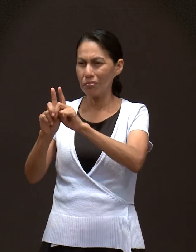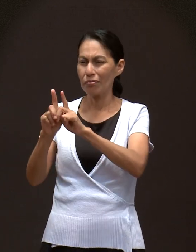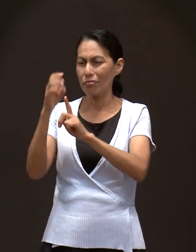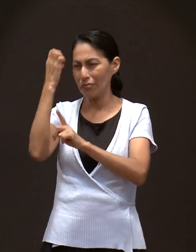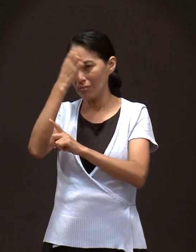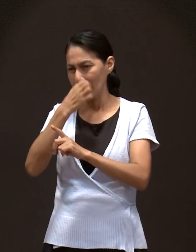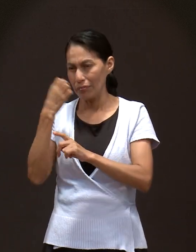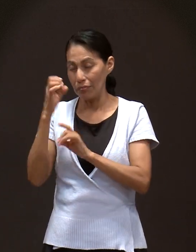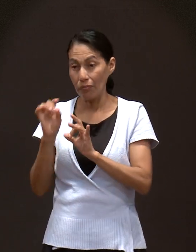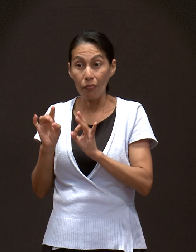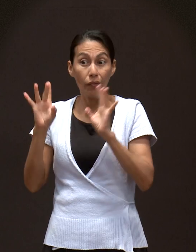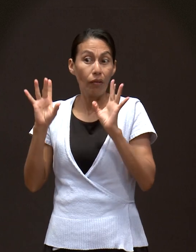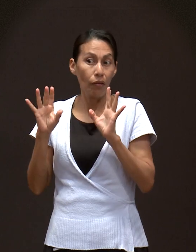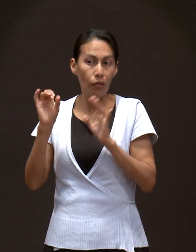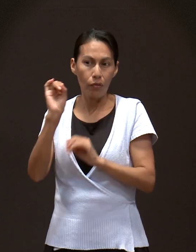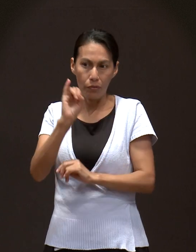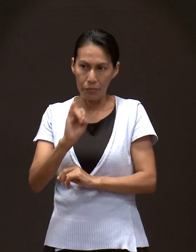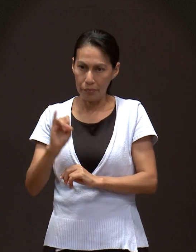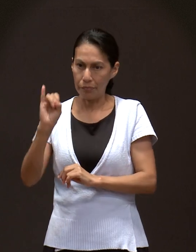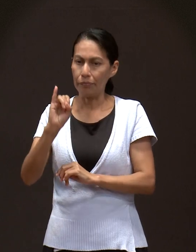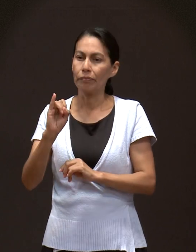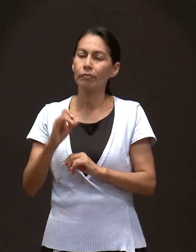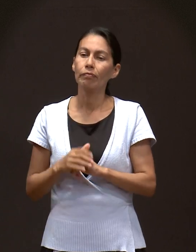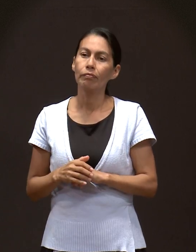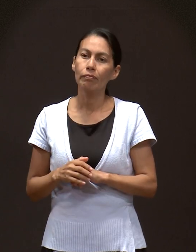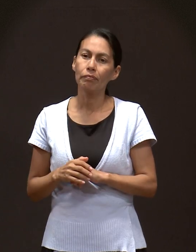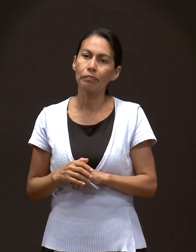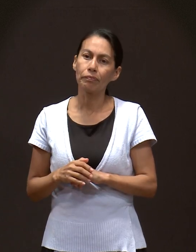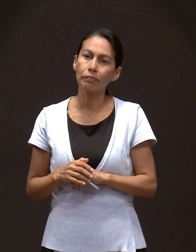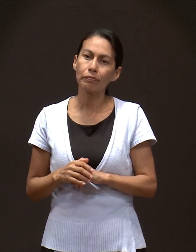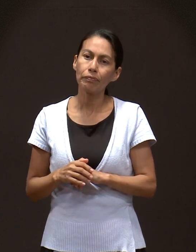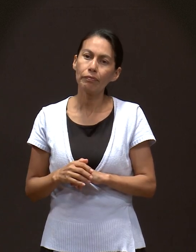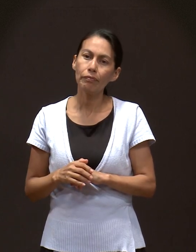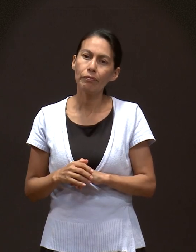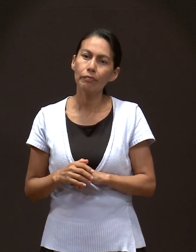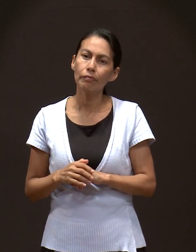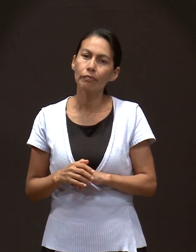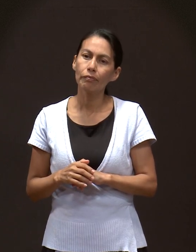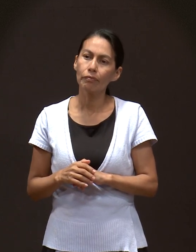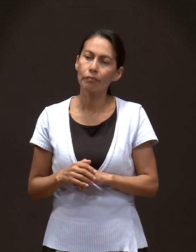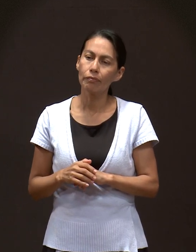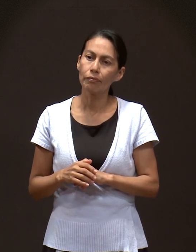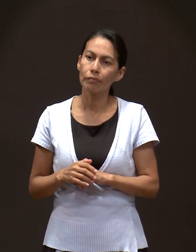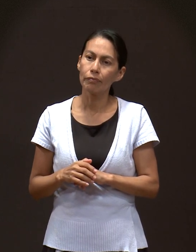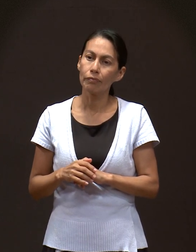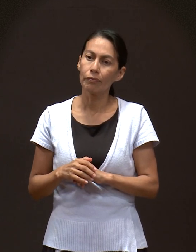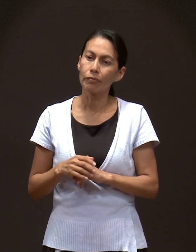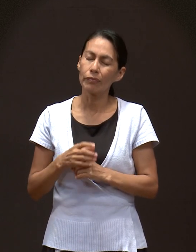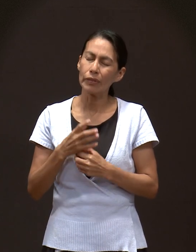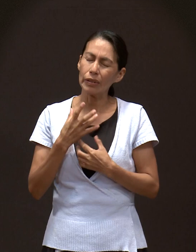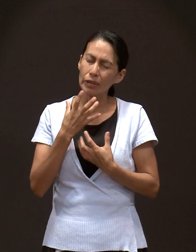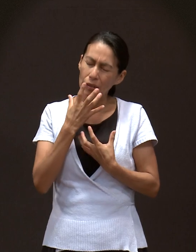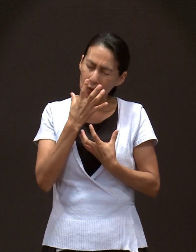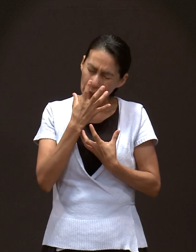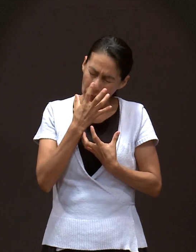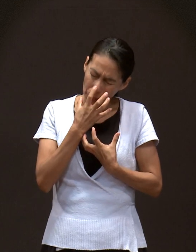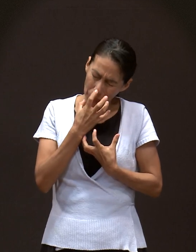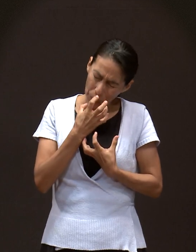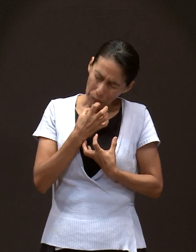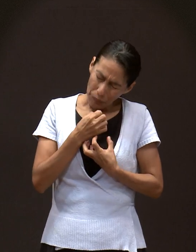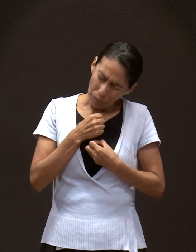mis exámenes. Amén. Y ya hasta que llegó un día jueves de esa semana. En que esa